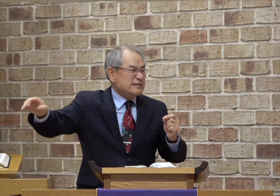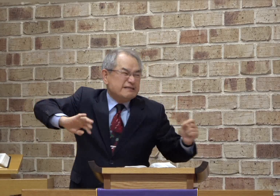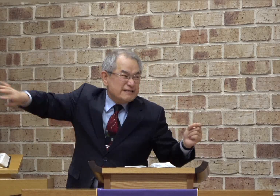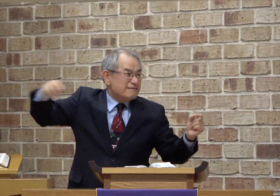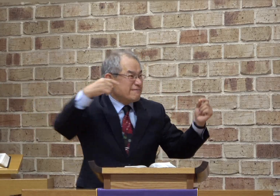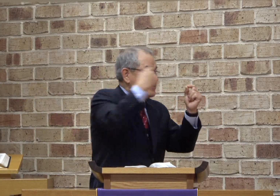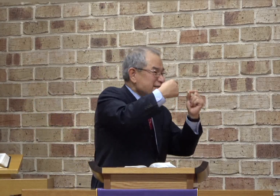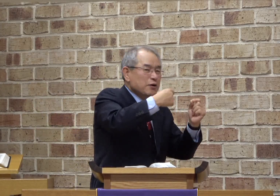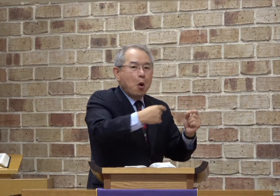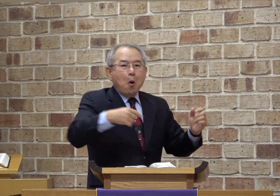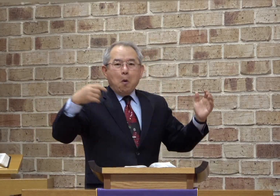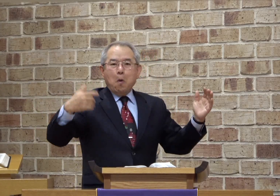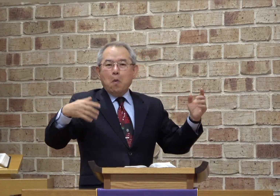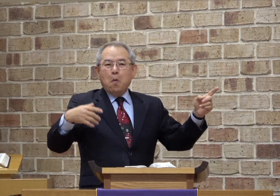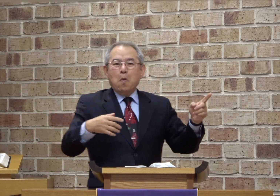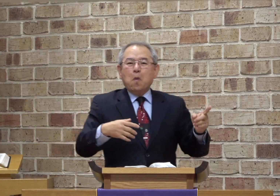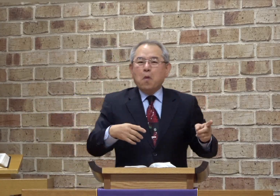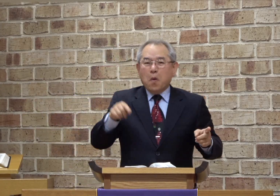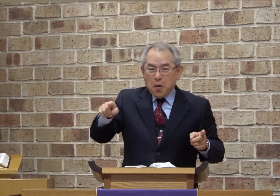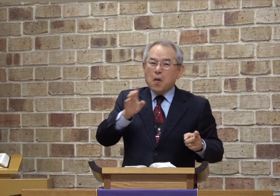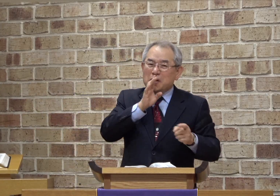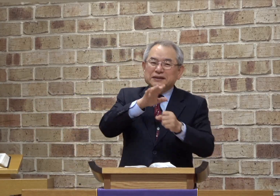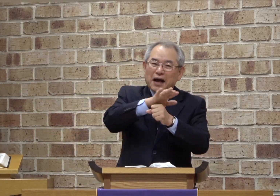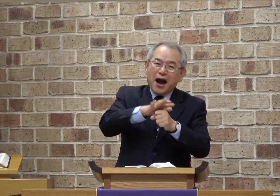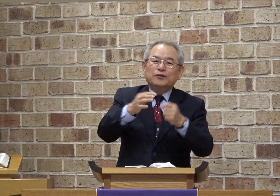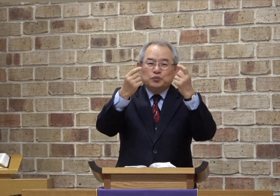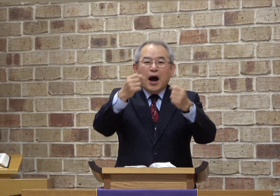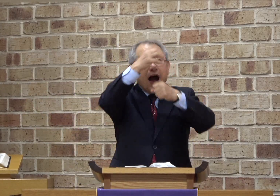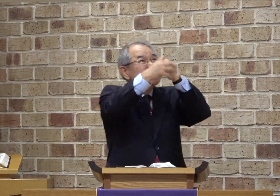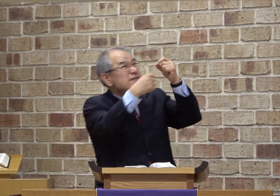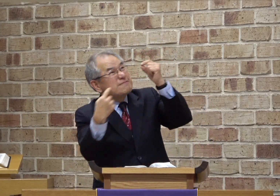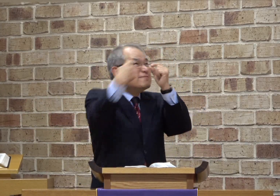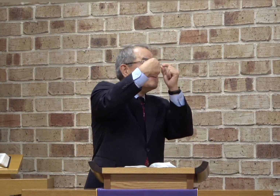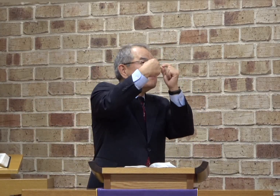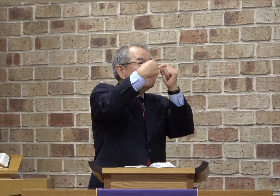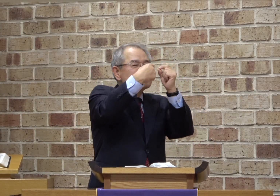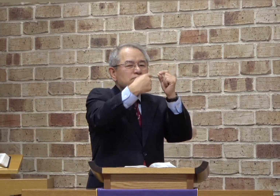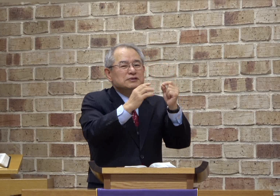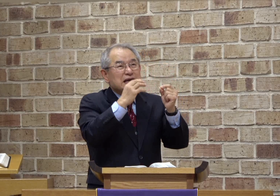말씀을 모르고 사는 것보다 말씀을 암송하심으로 나의 모든 인생의 삶에